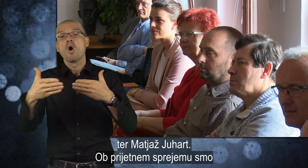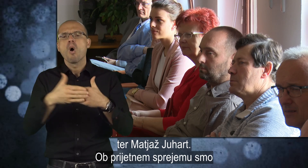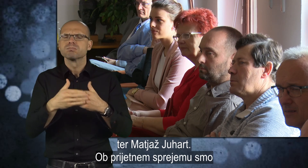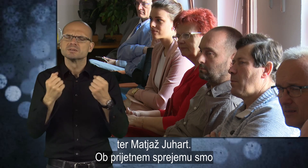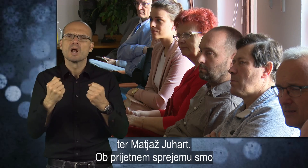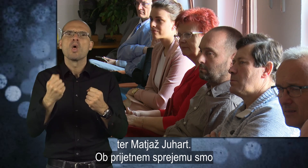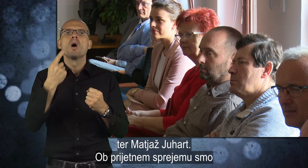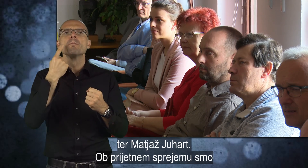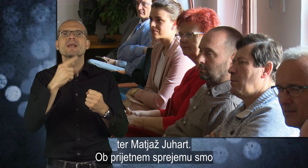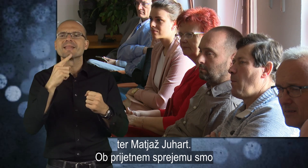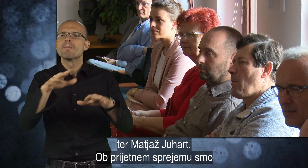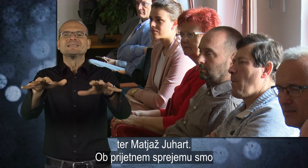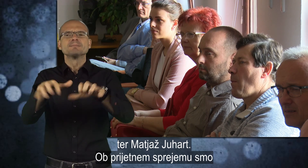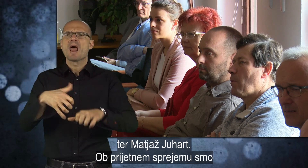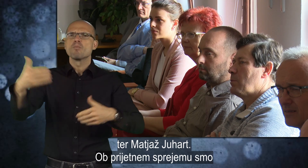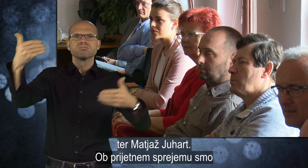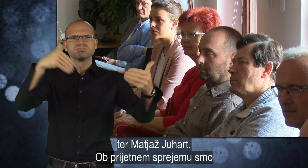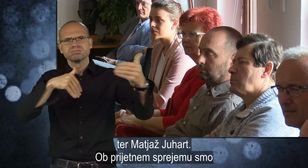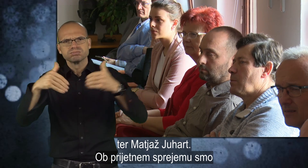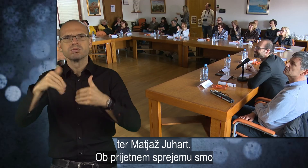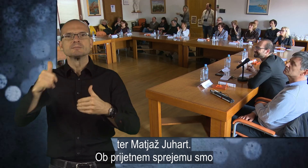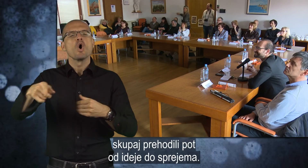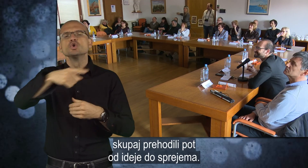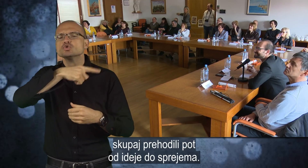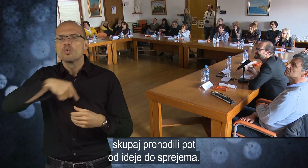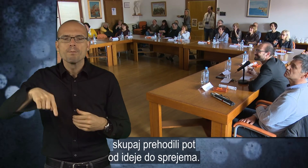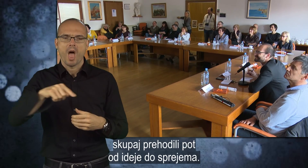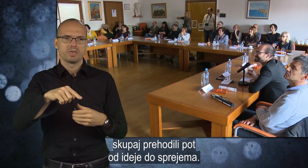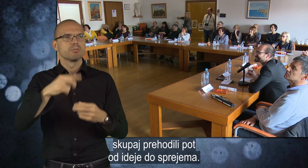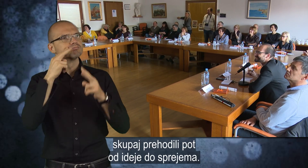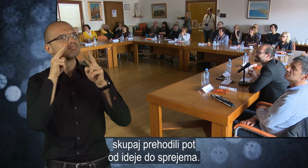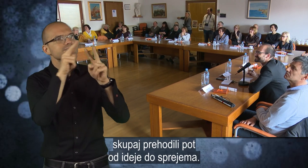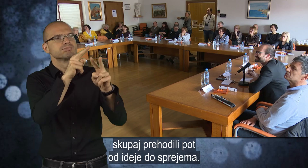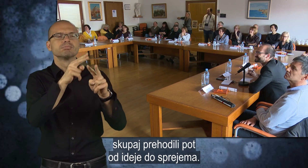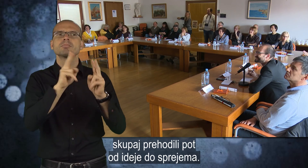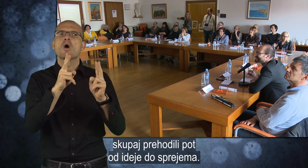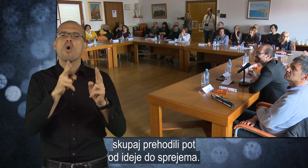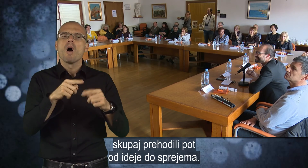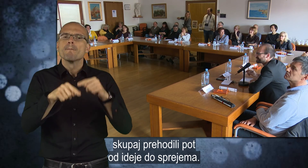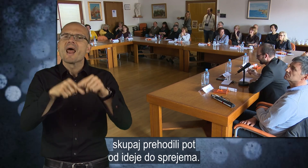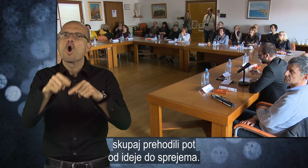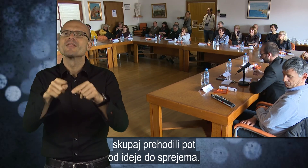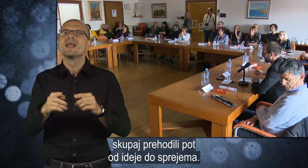Ob prijetnem sprejemu smo skupaj prehodili pot od ideje do sprejema.